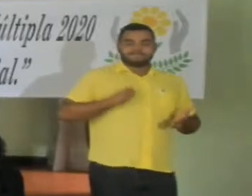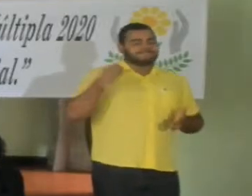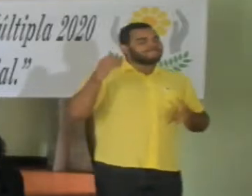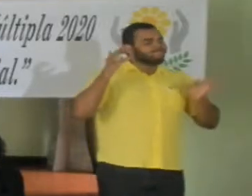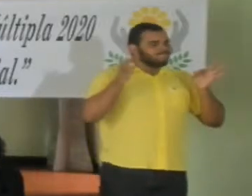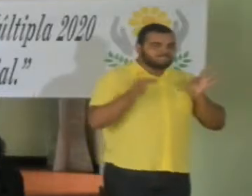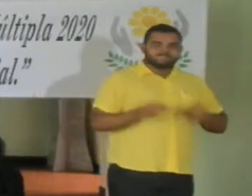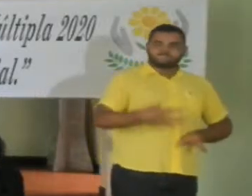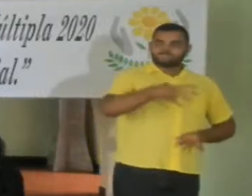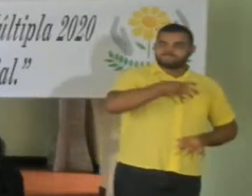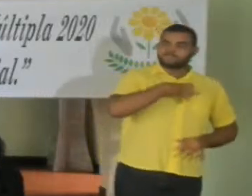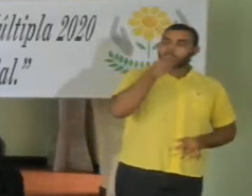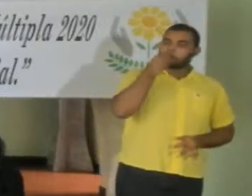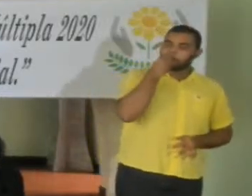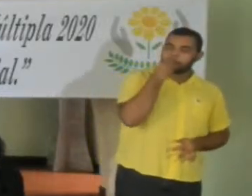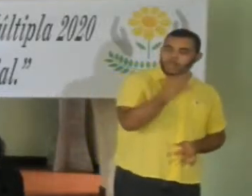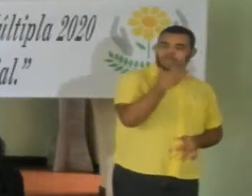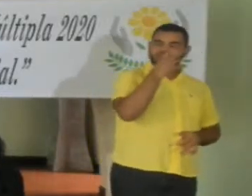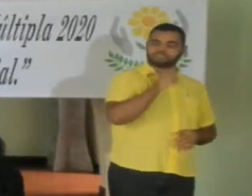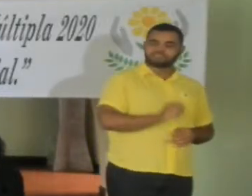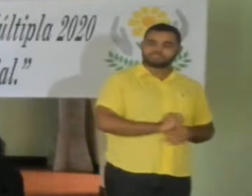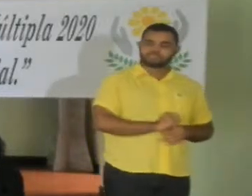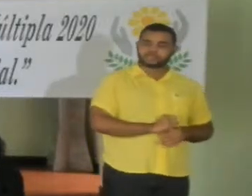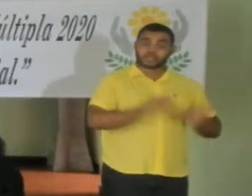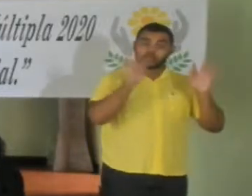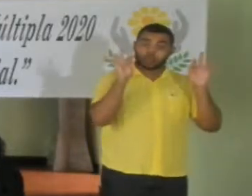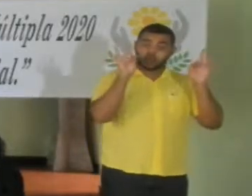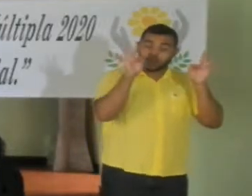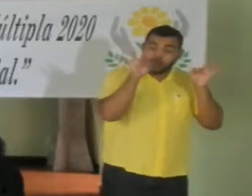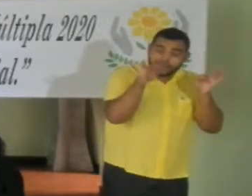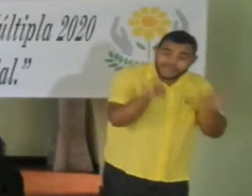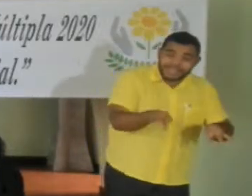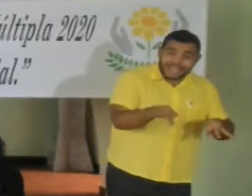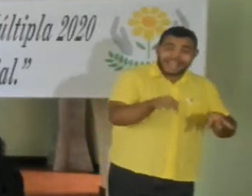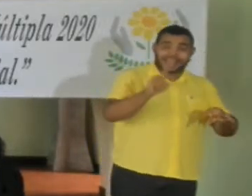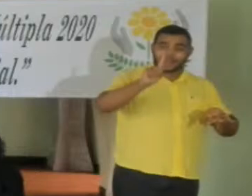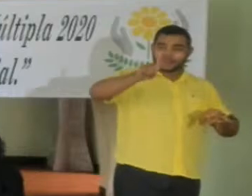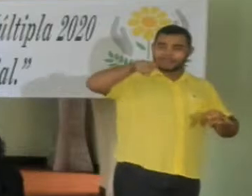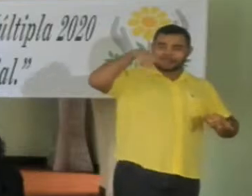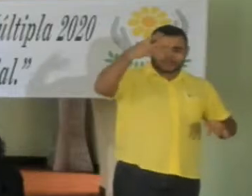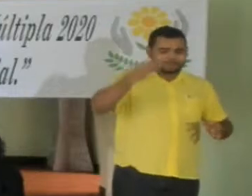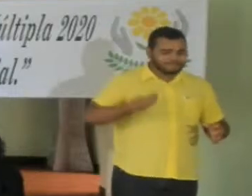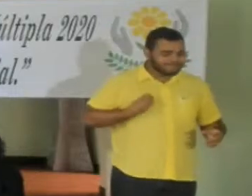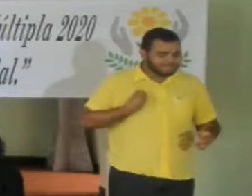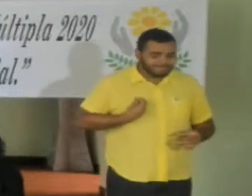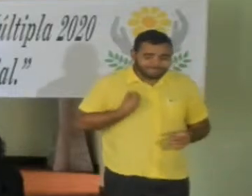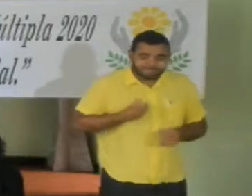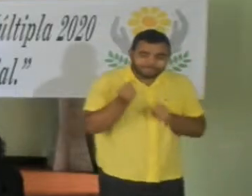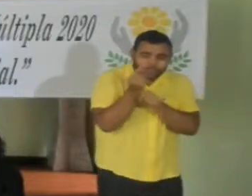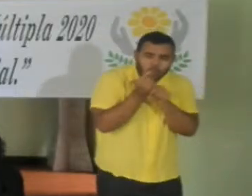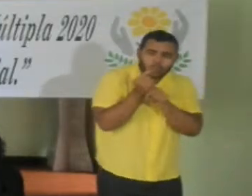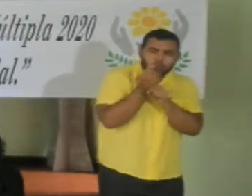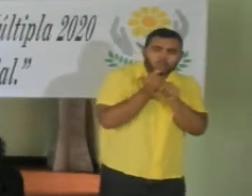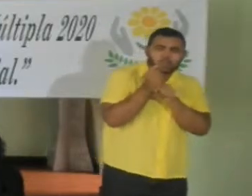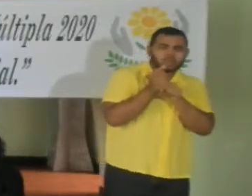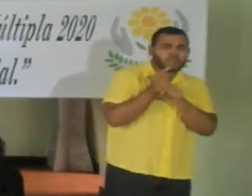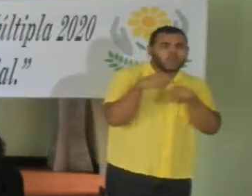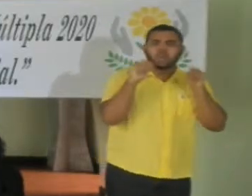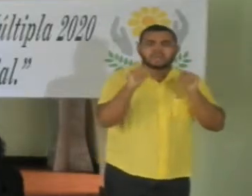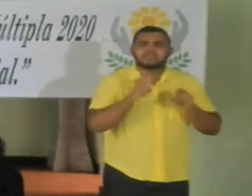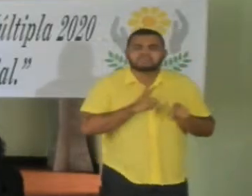pena. No final, e depois de vivermos tudo isso, o que há para